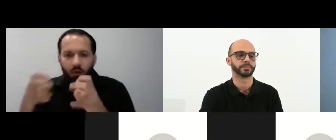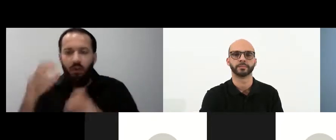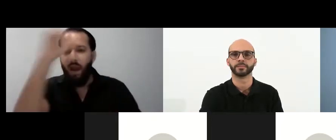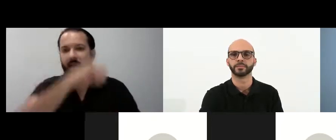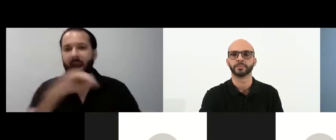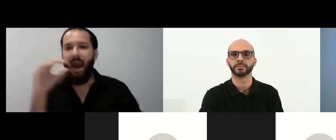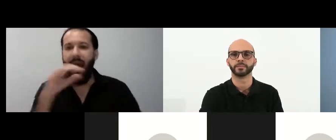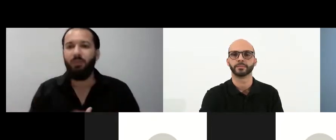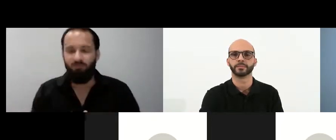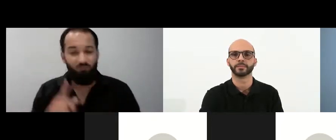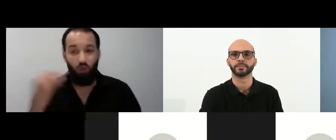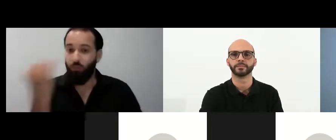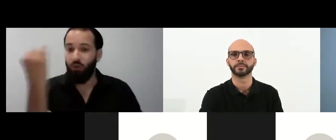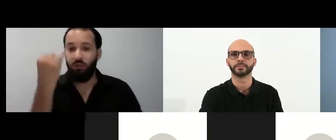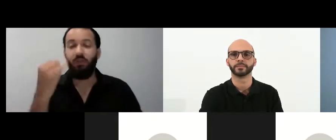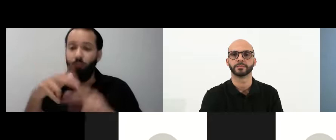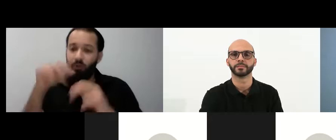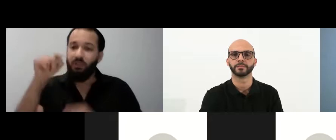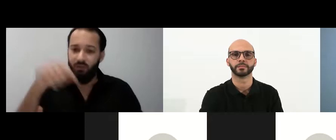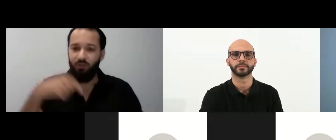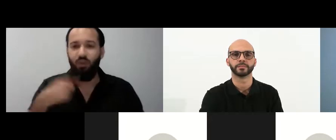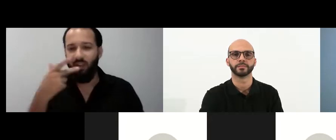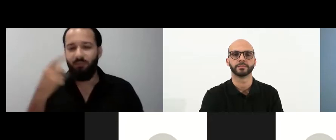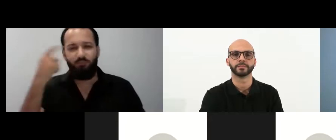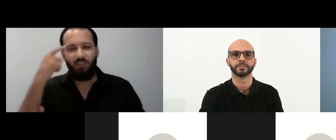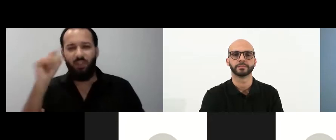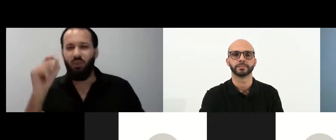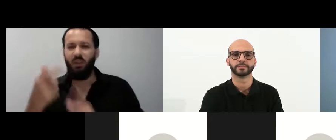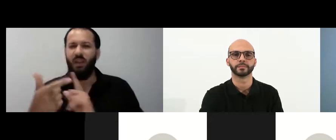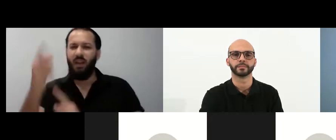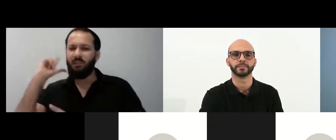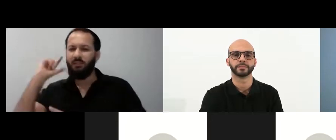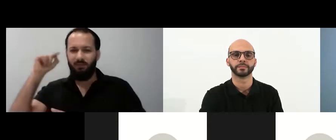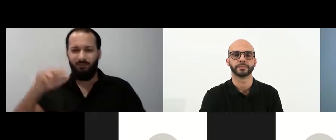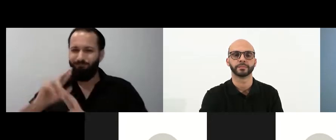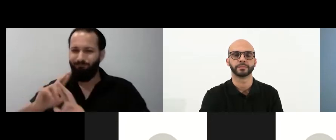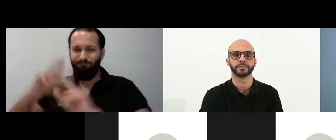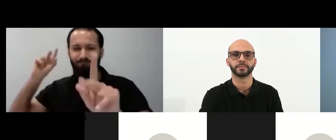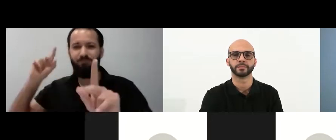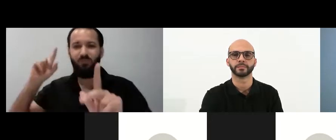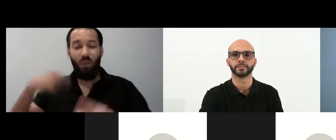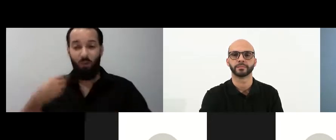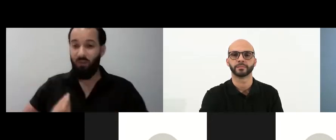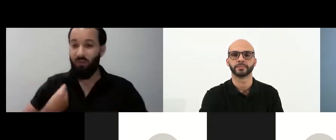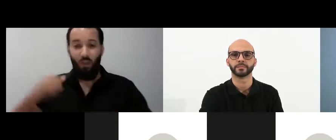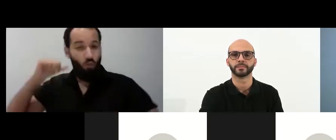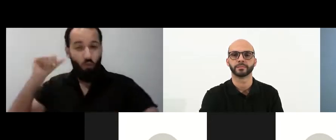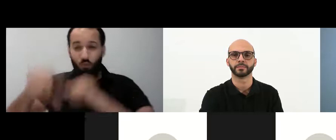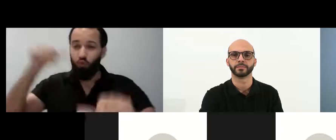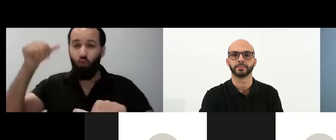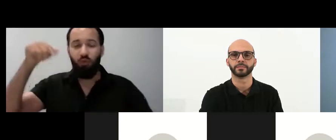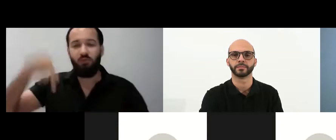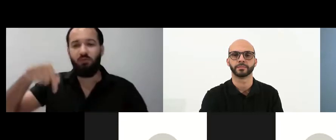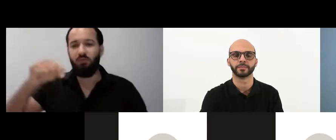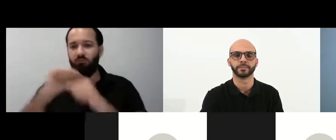né? E hoje as pessoas podem ter acesso a lives como essa que está acontecendo aqui e ter acesso à informação. E antigamente era